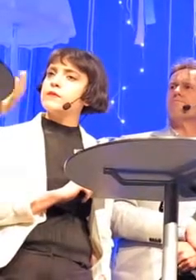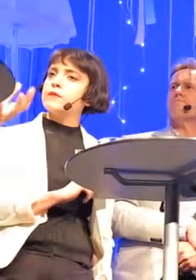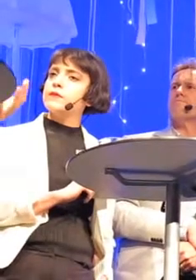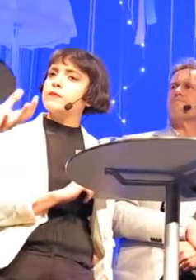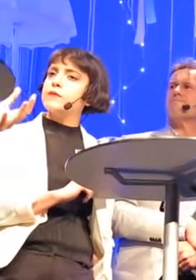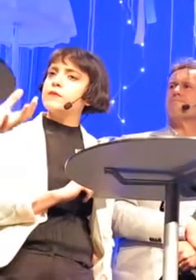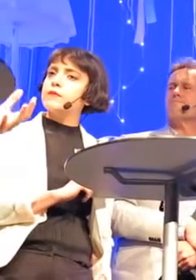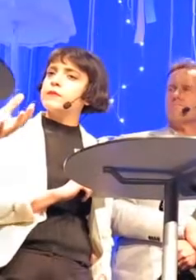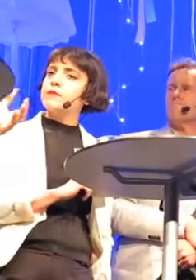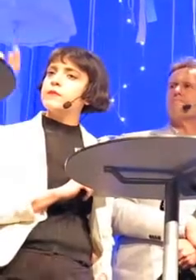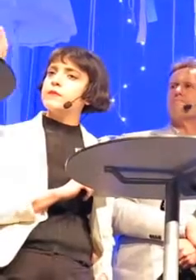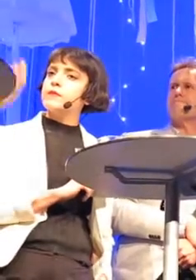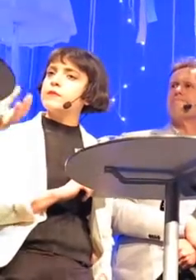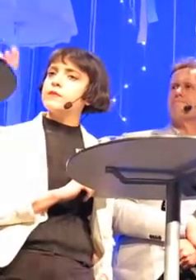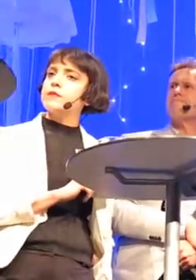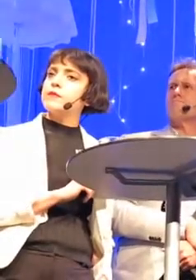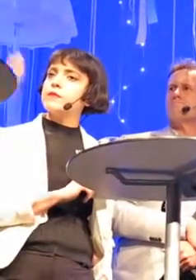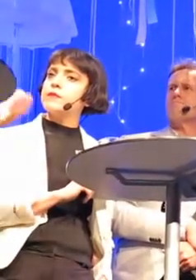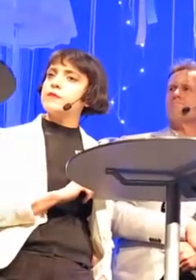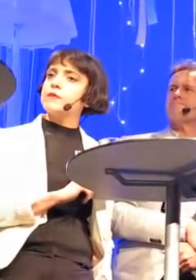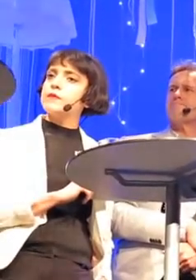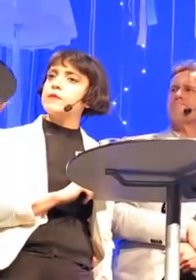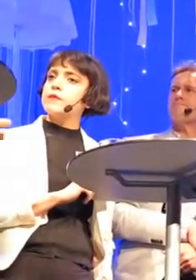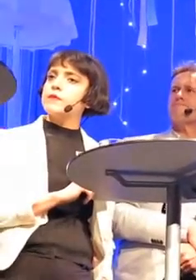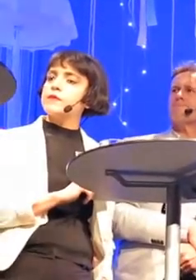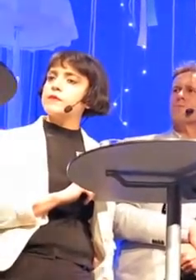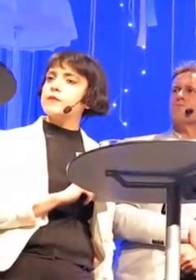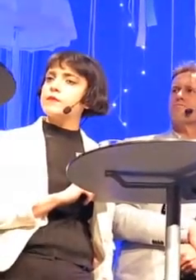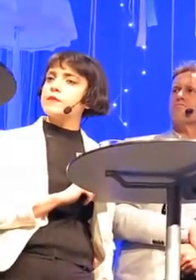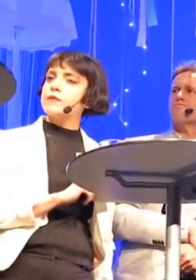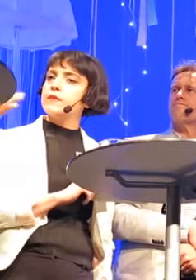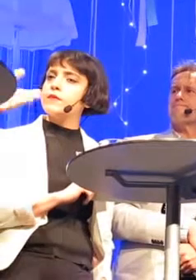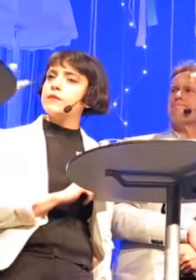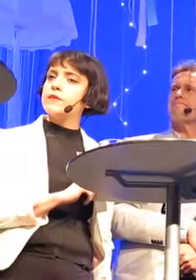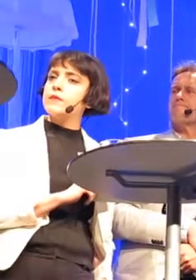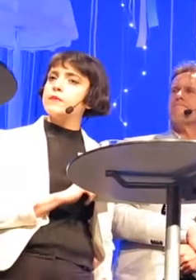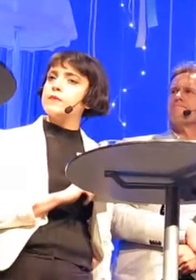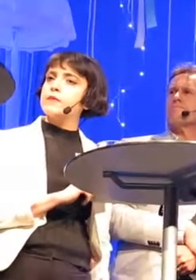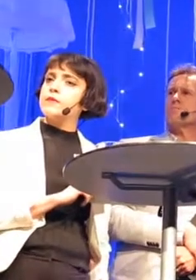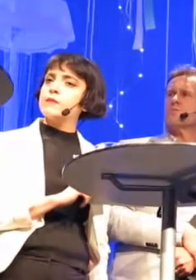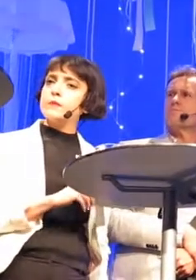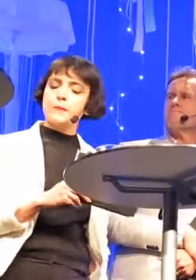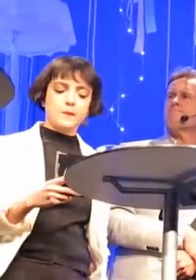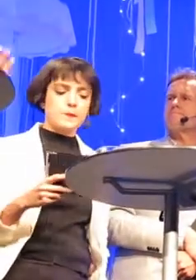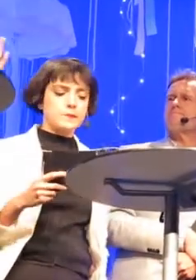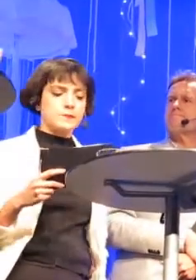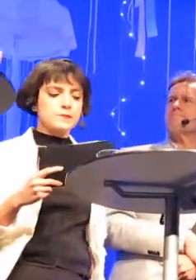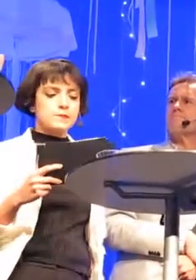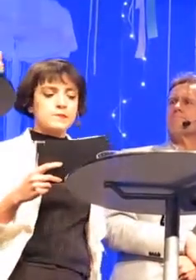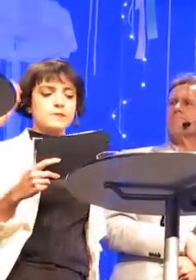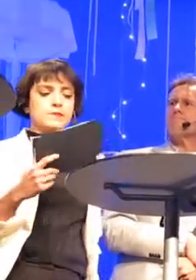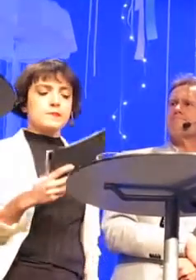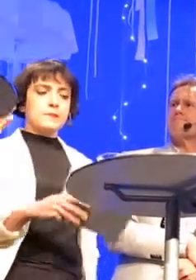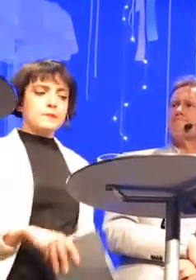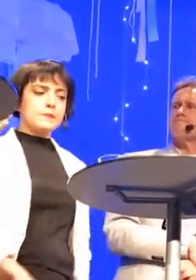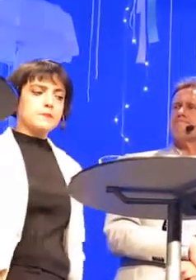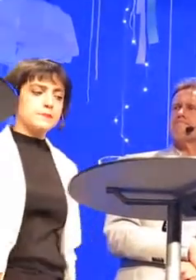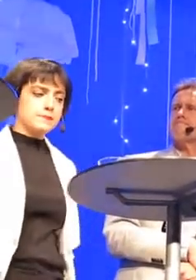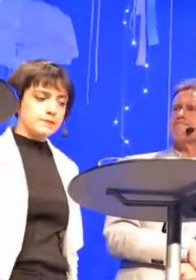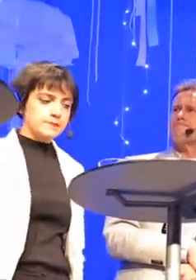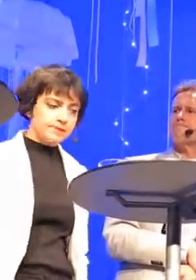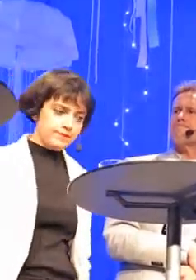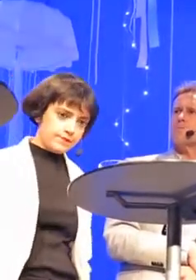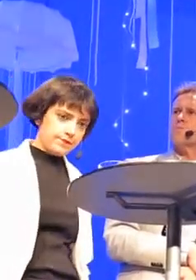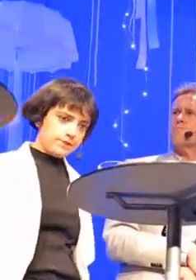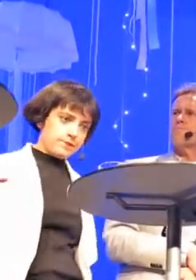höja de avfallsskatter som finns. Alltså det ska vara dyrare. Och det sitter vi sätter vid ett antal hundra miljoner. Det ska vara